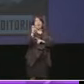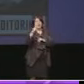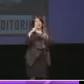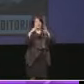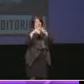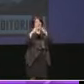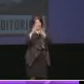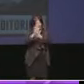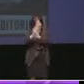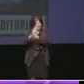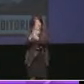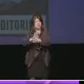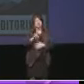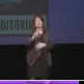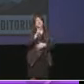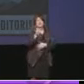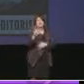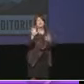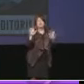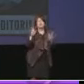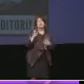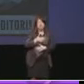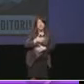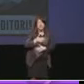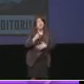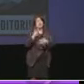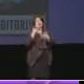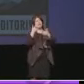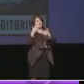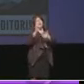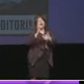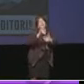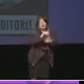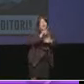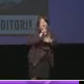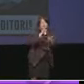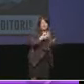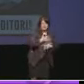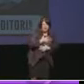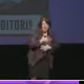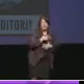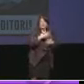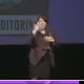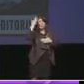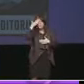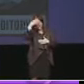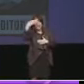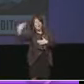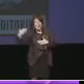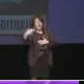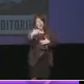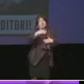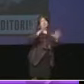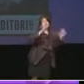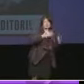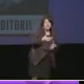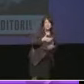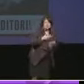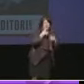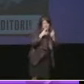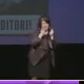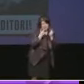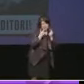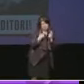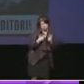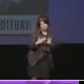25 anni Minimum Fax e Fazzi 20 anni di Faffandango 25 anni la scuola a Older insomma le feste non mancheranno al